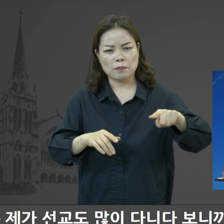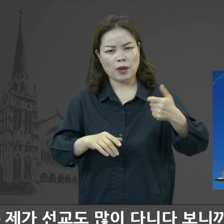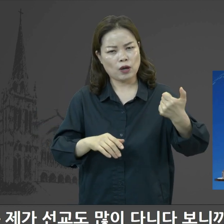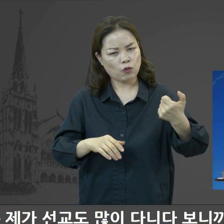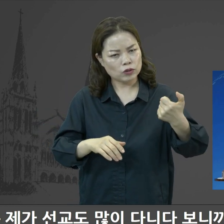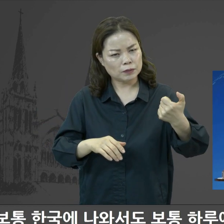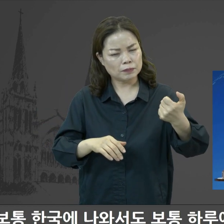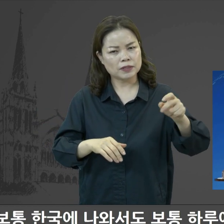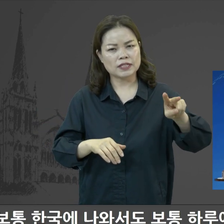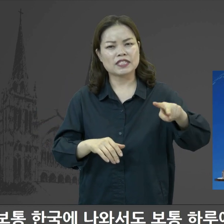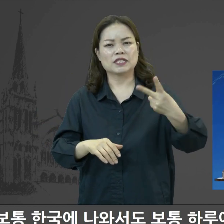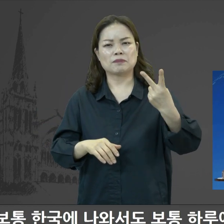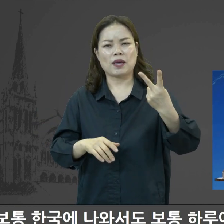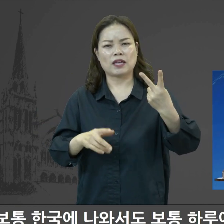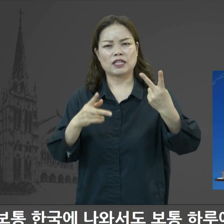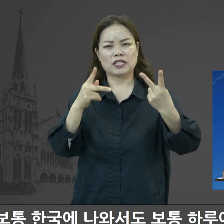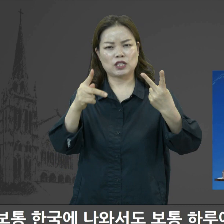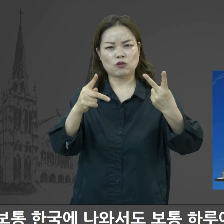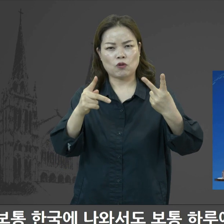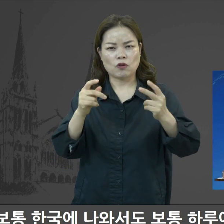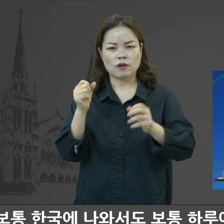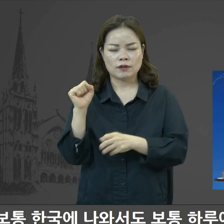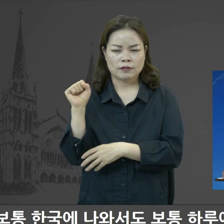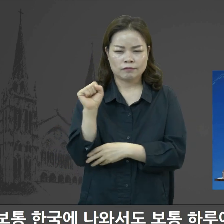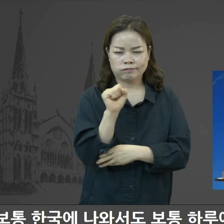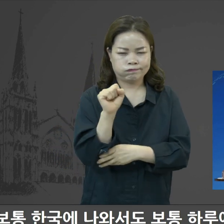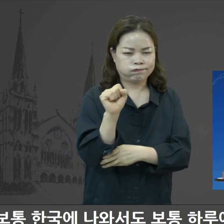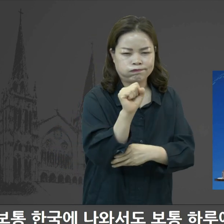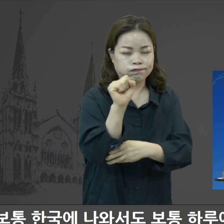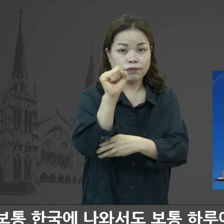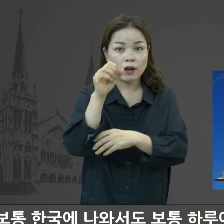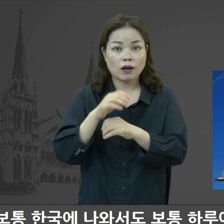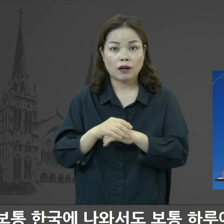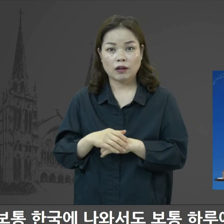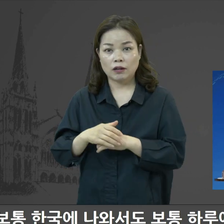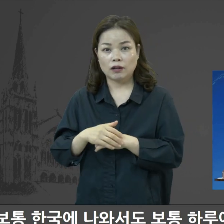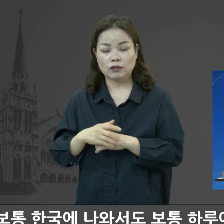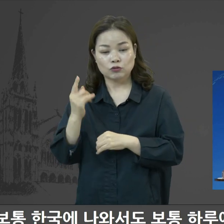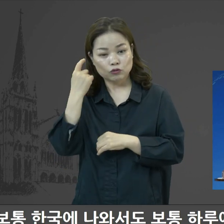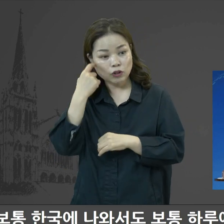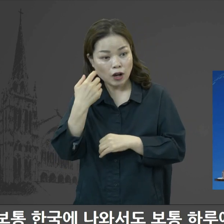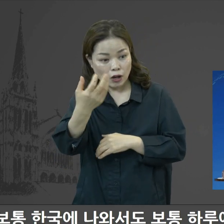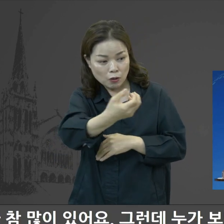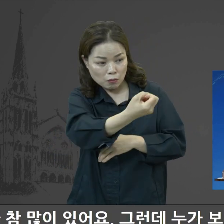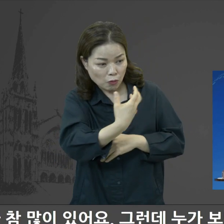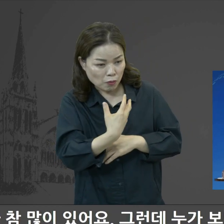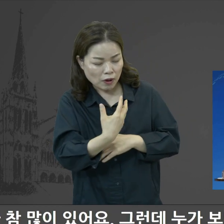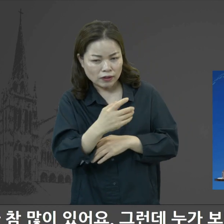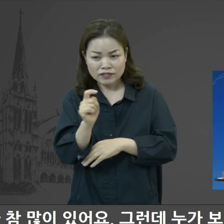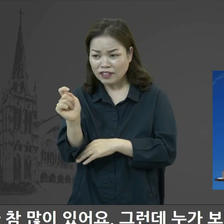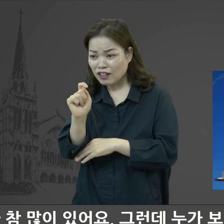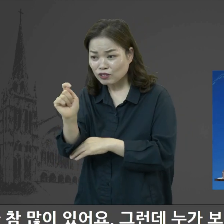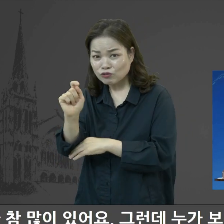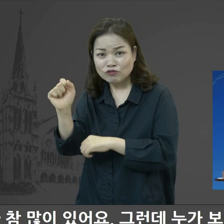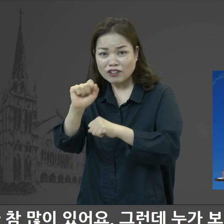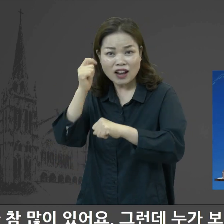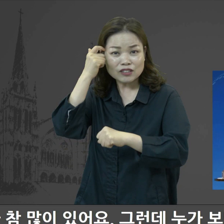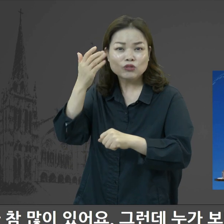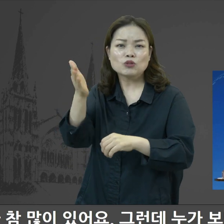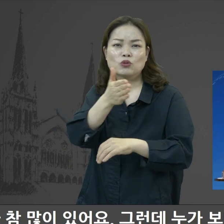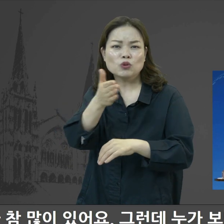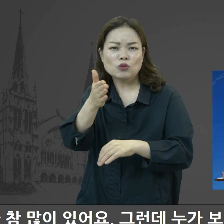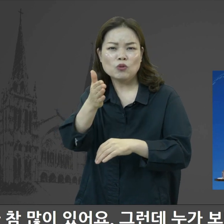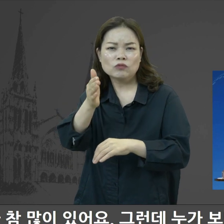150km에서 200km 뛸 때가 참 많이 있어요. 근데 누가 보면 저보고 택시기사 하냐고 막 그렇게 웃으면서 얘기를